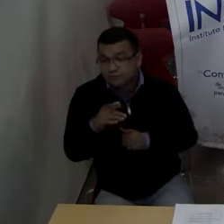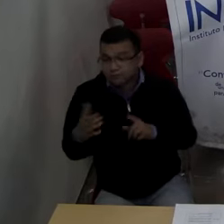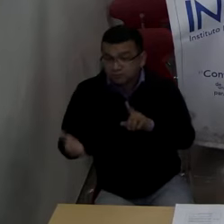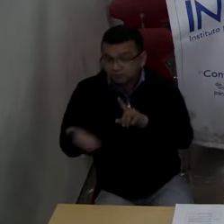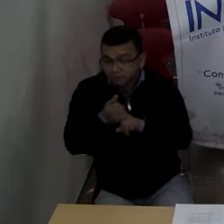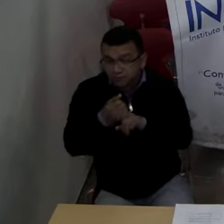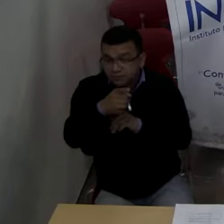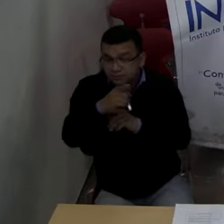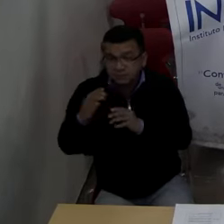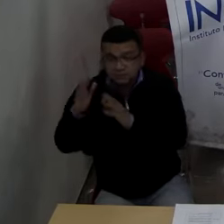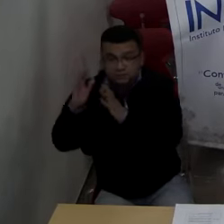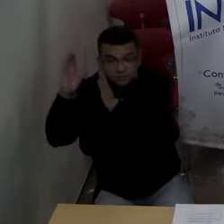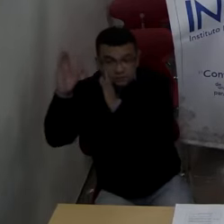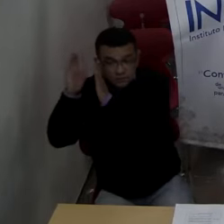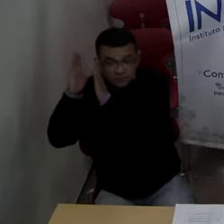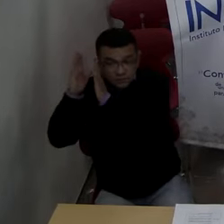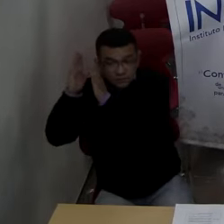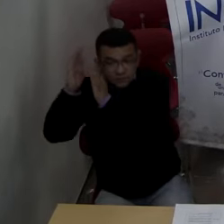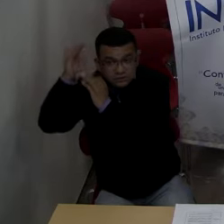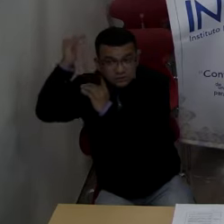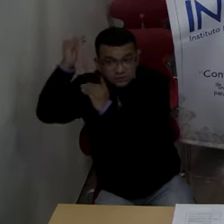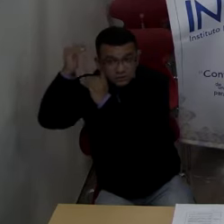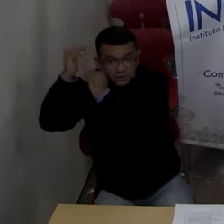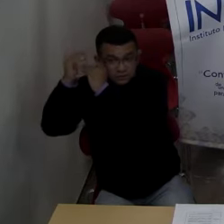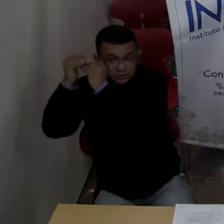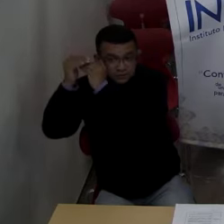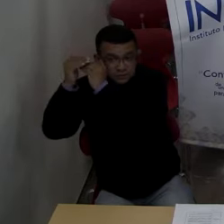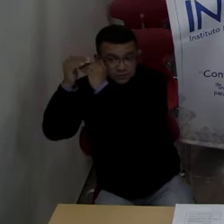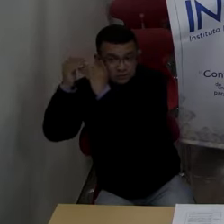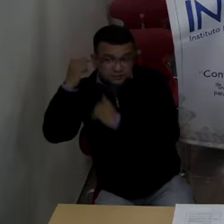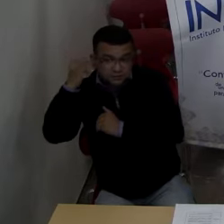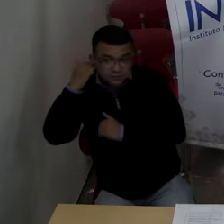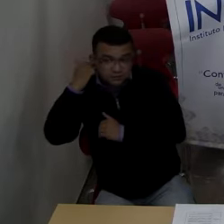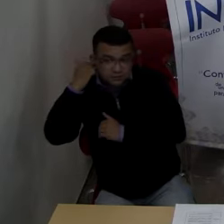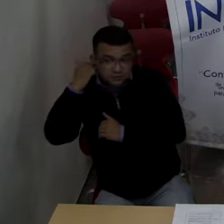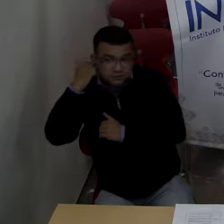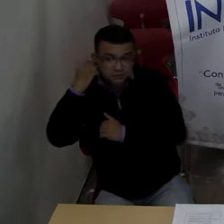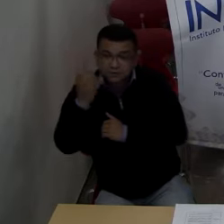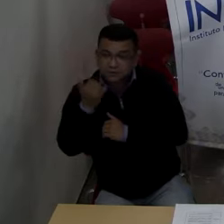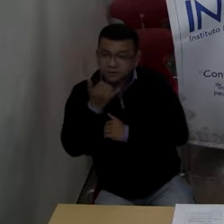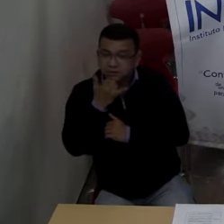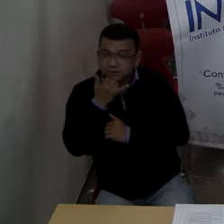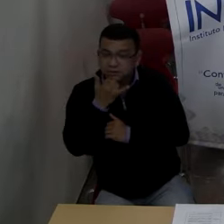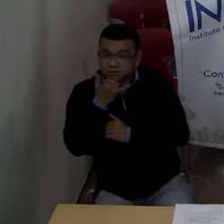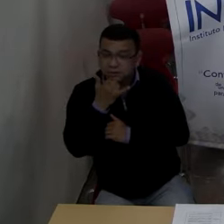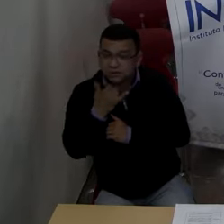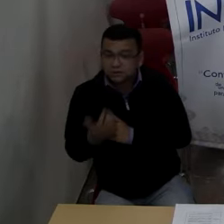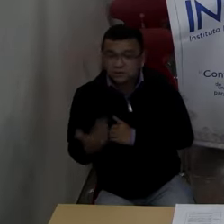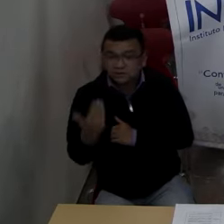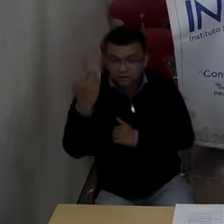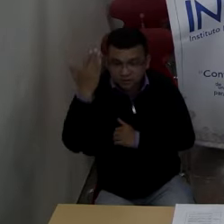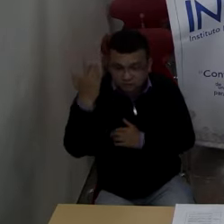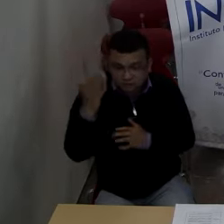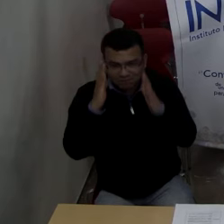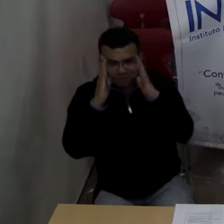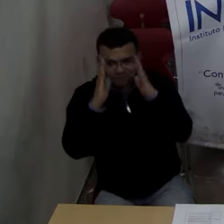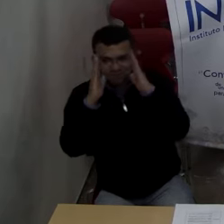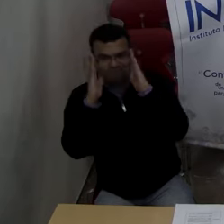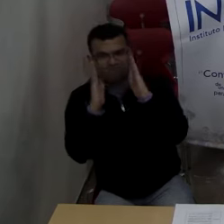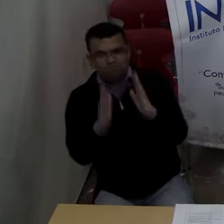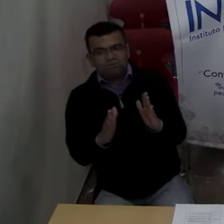auditiva crea una oportunidad de atención y facilita sobre todo el